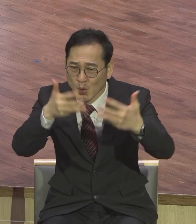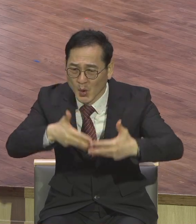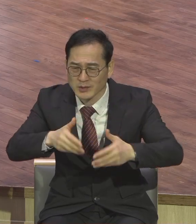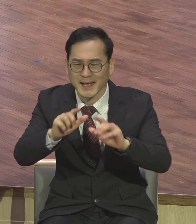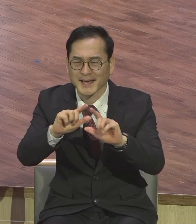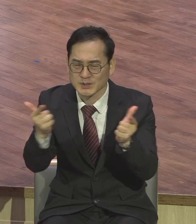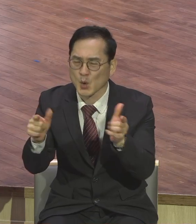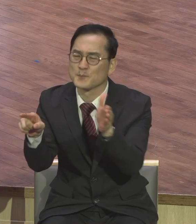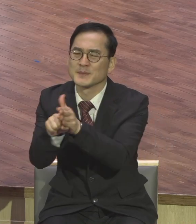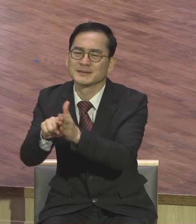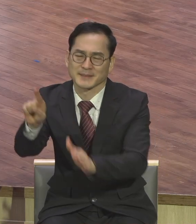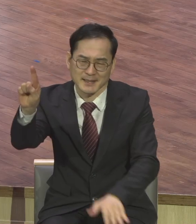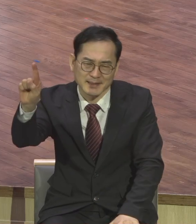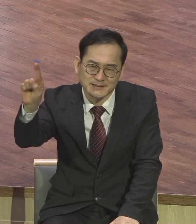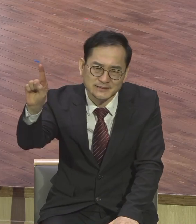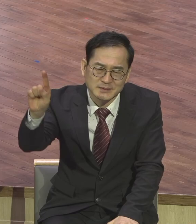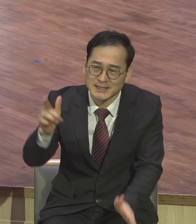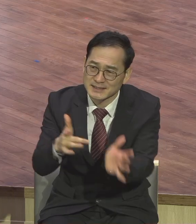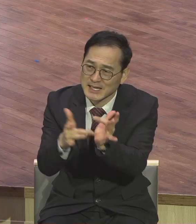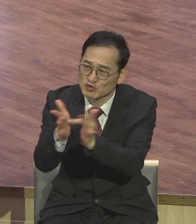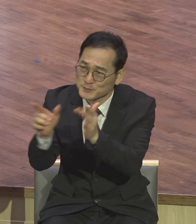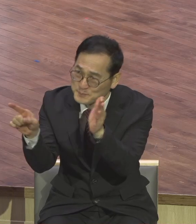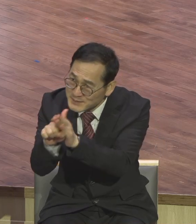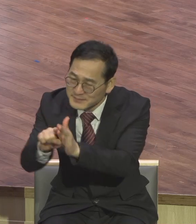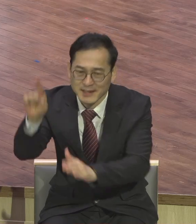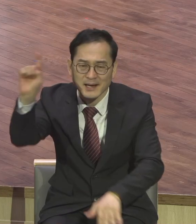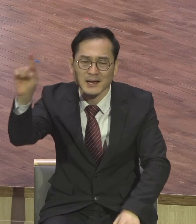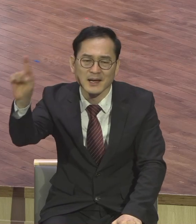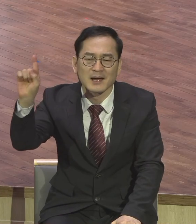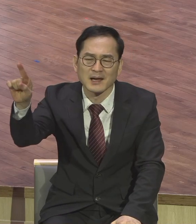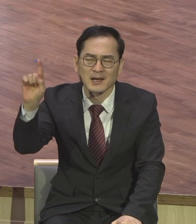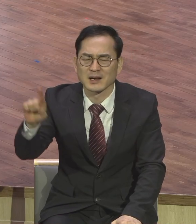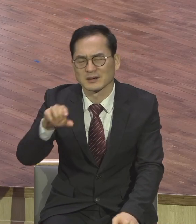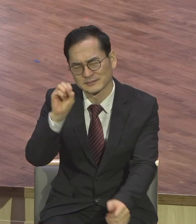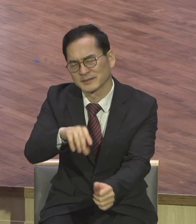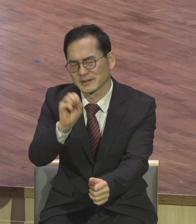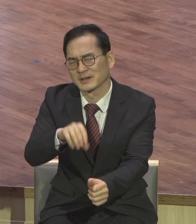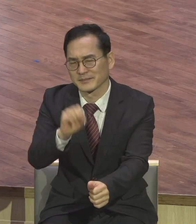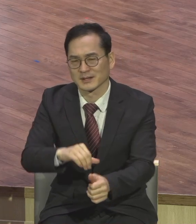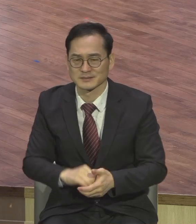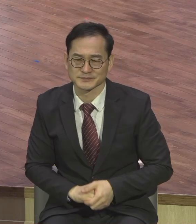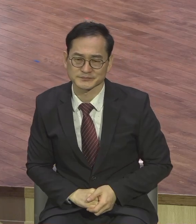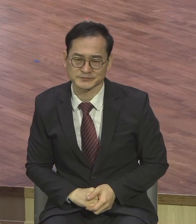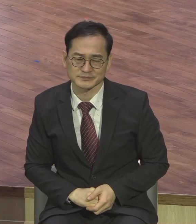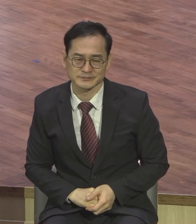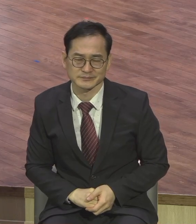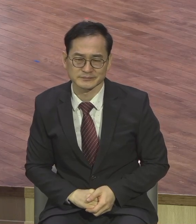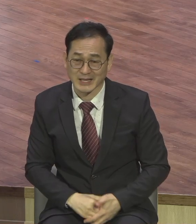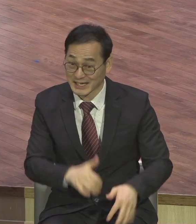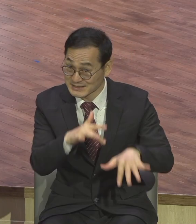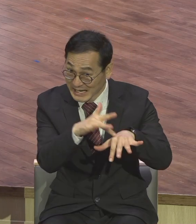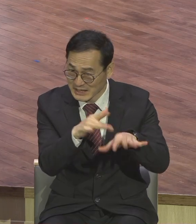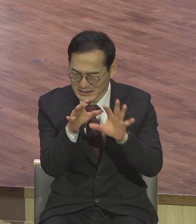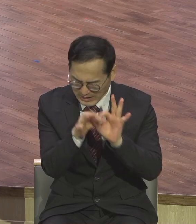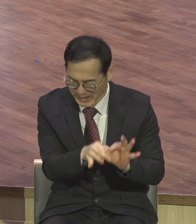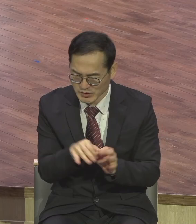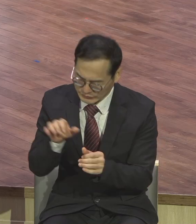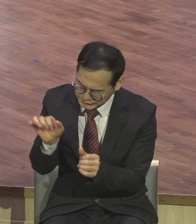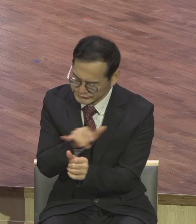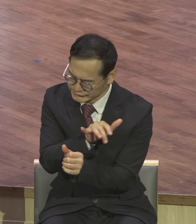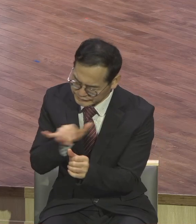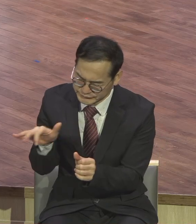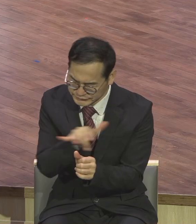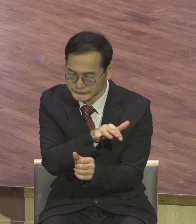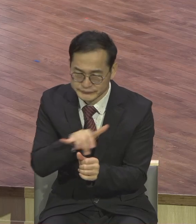오직 믿음만이 중요한 것이다. 그걸 이야기하는 거예요. 사단은 겸허합니다. 우리의 마음과 생각